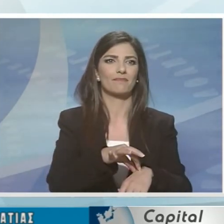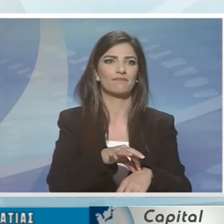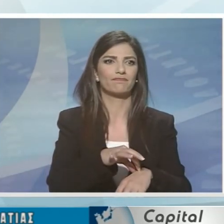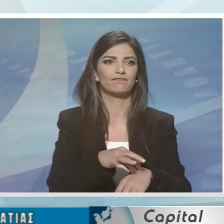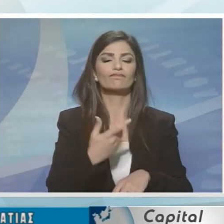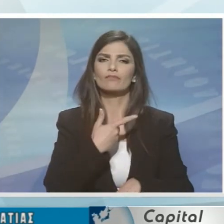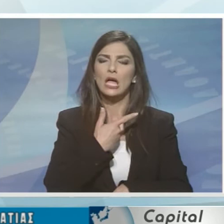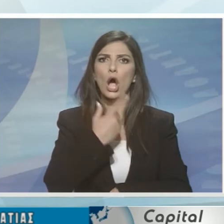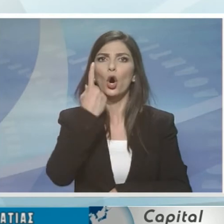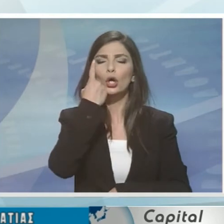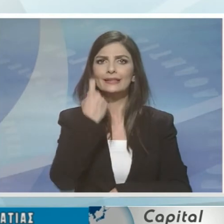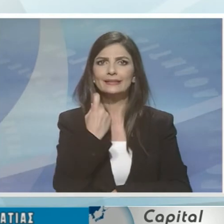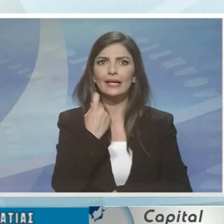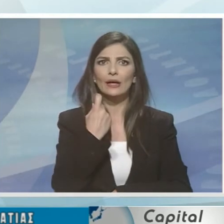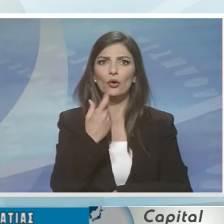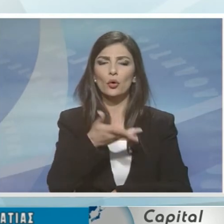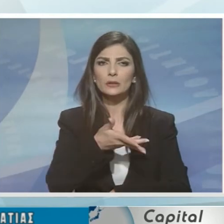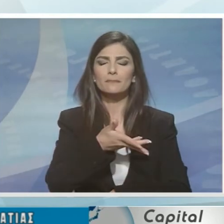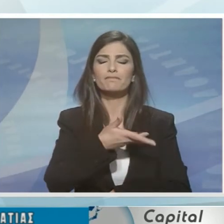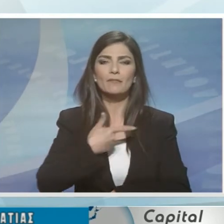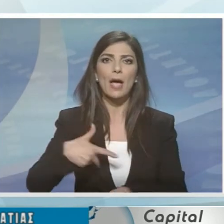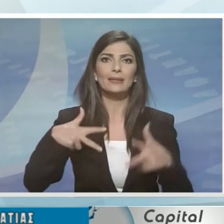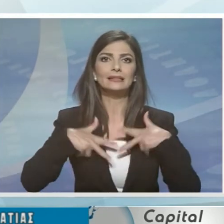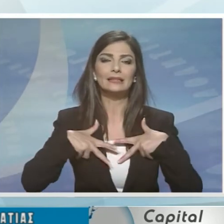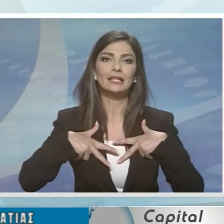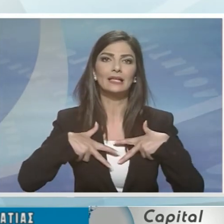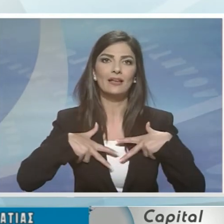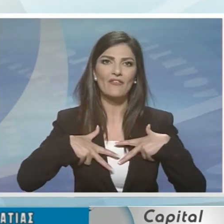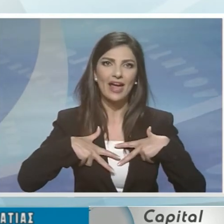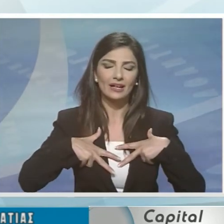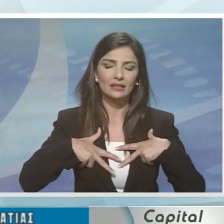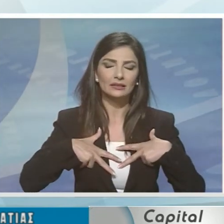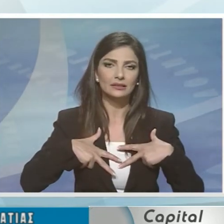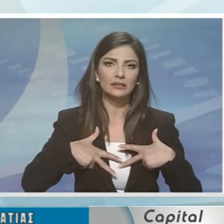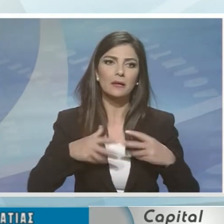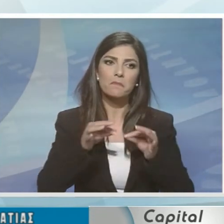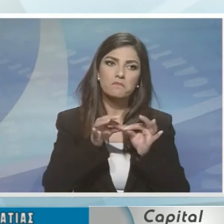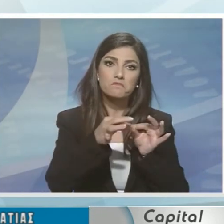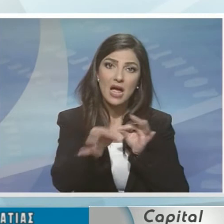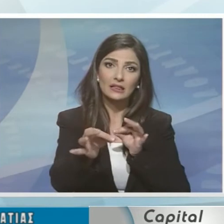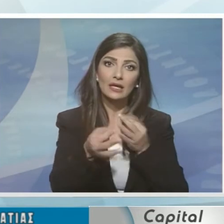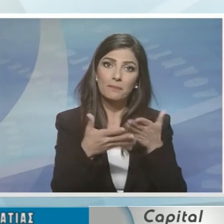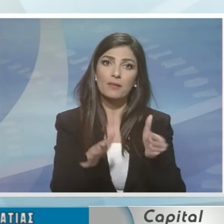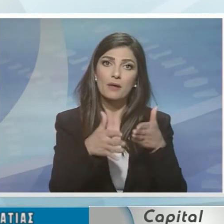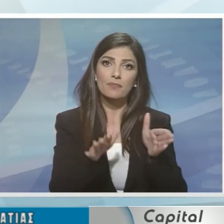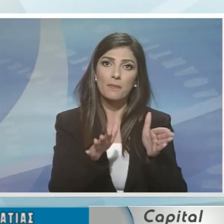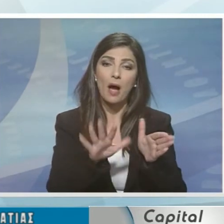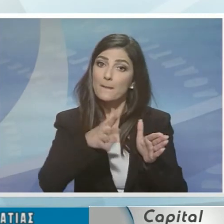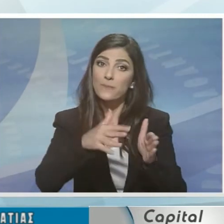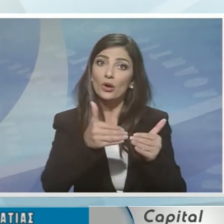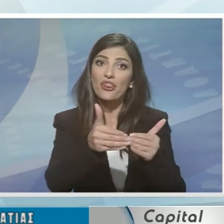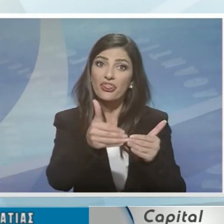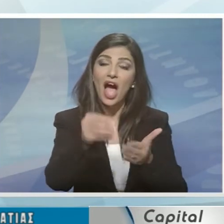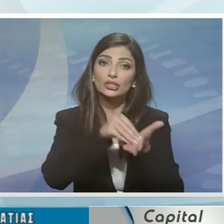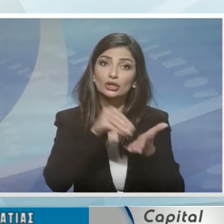Γνωρίζω ότι τα μέτρα που λαμβάνονται ή και ενδεχόμενα θα υποχρεωθούμε περαιτέρω να λάβουμε, επηρεάζουν